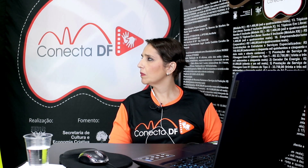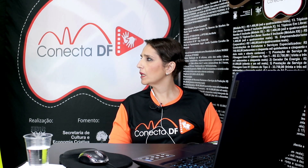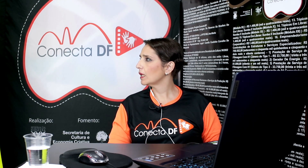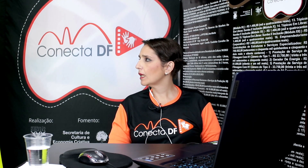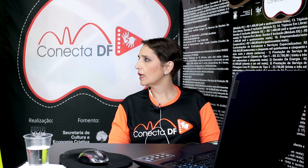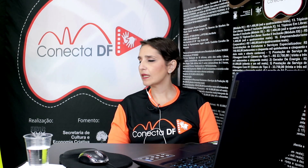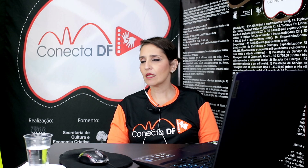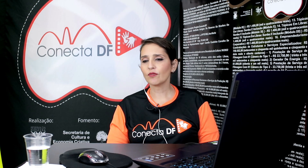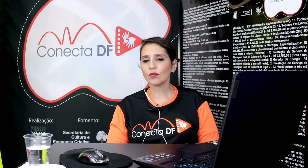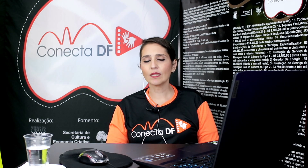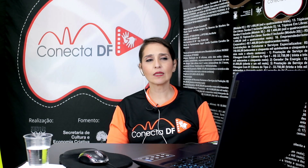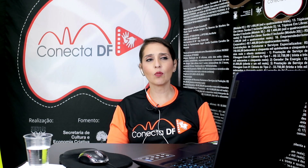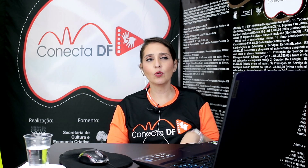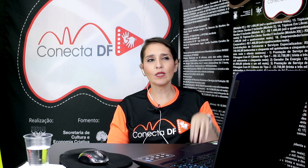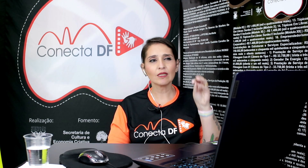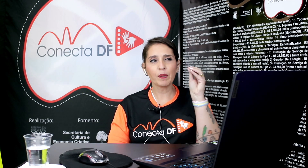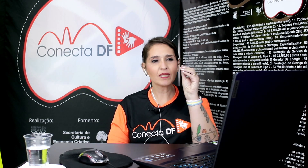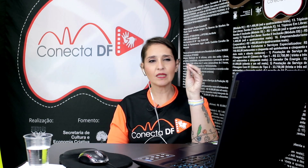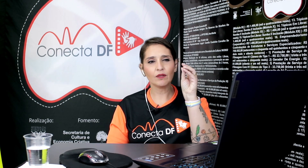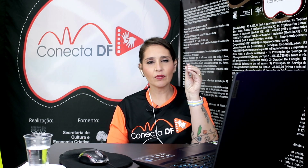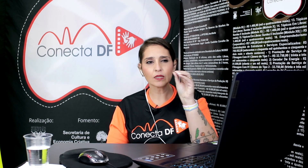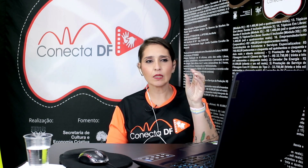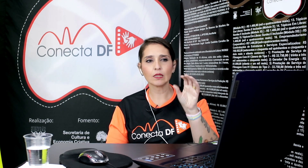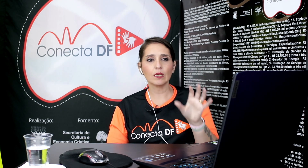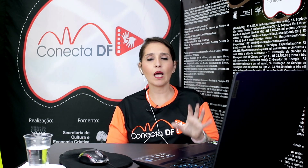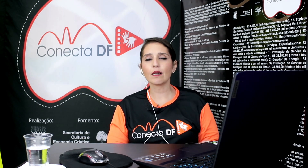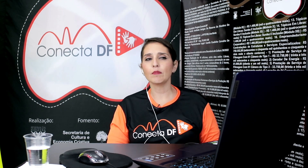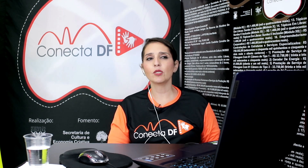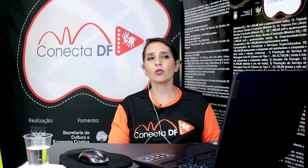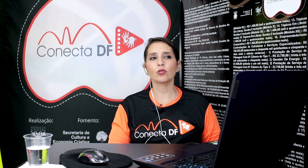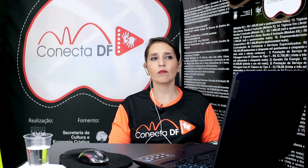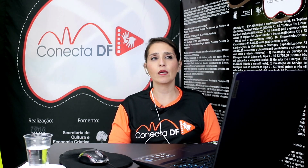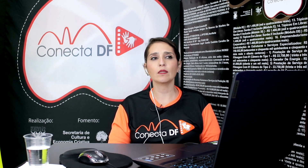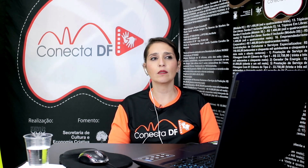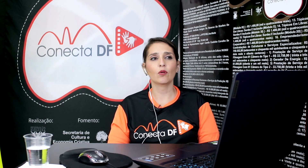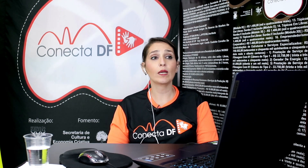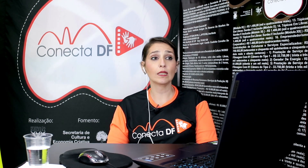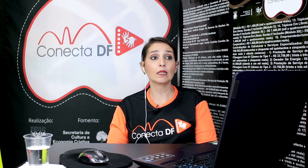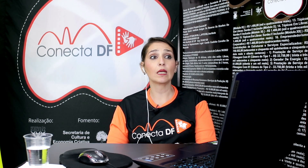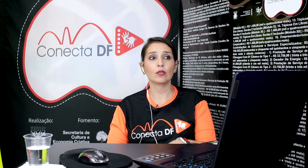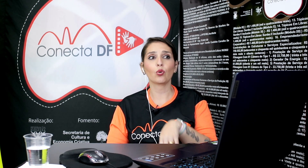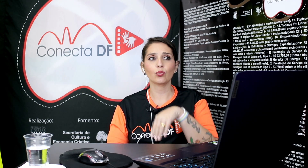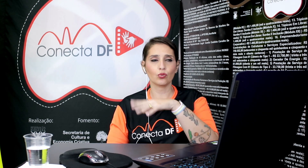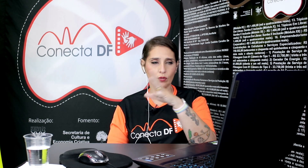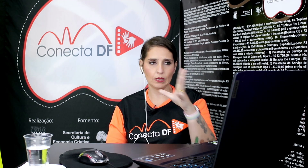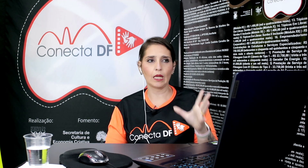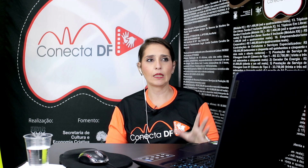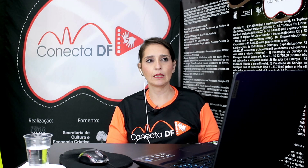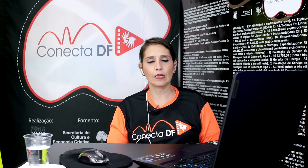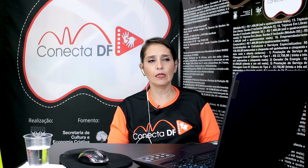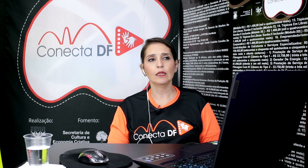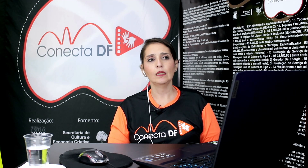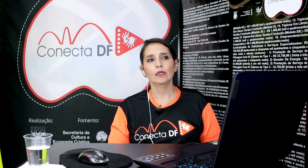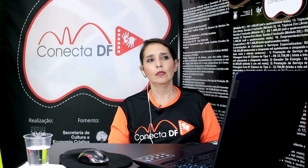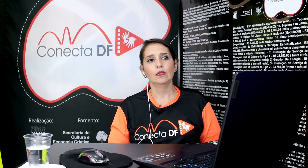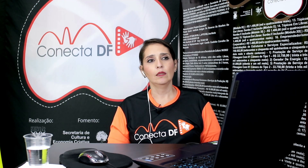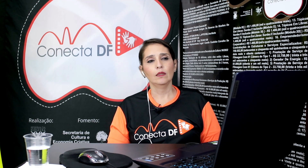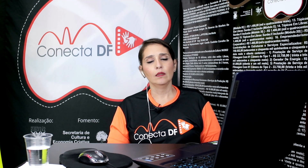Não, também, né? Essas frutas que são muito específicas, assim, raramente a gente vai conhecer todos os sinais,